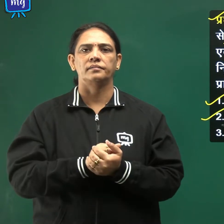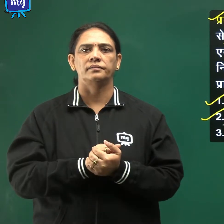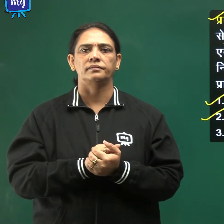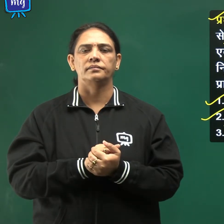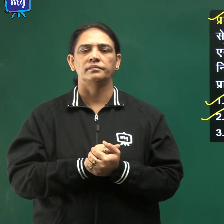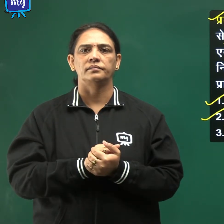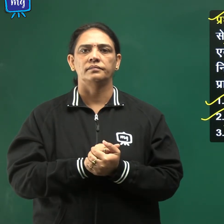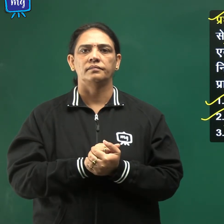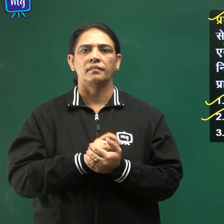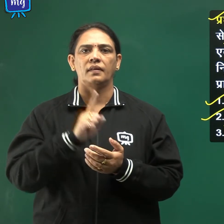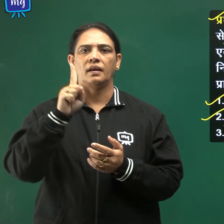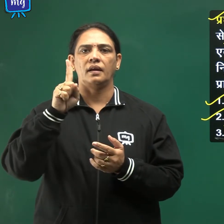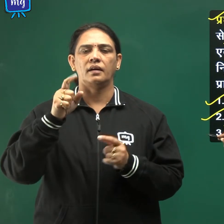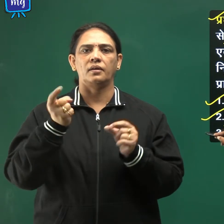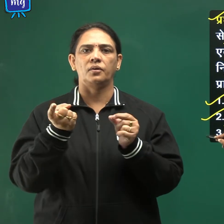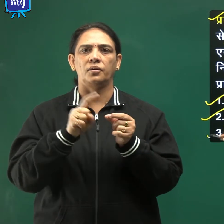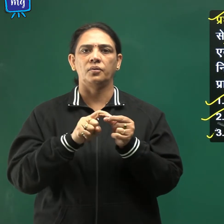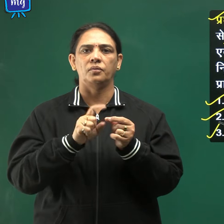एक बेगम